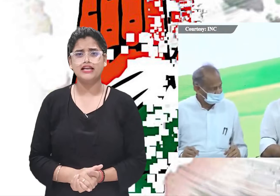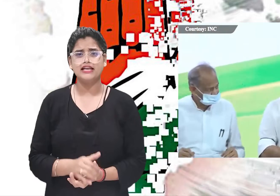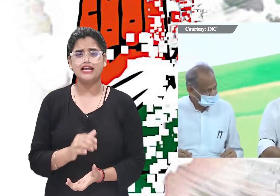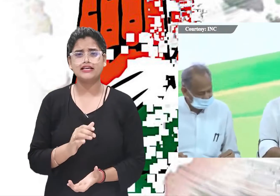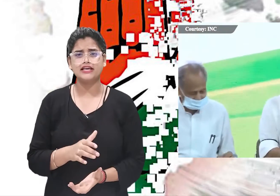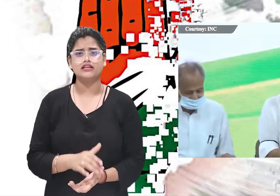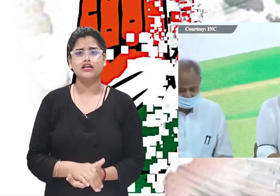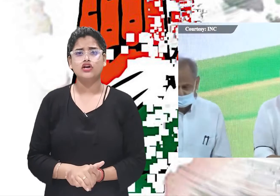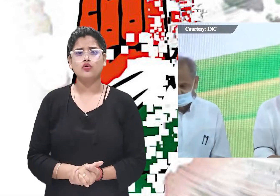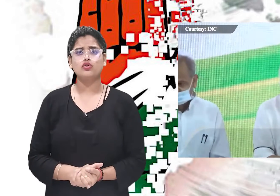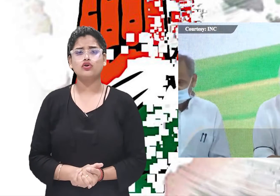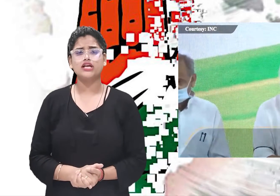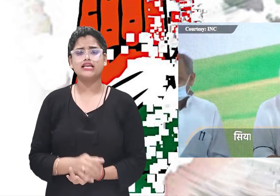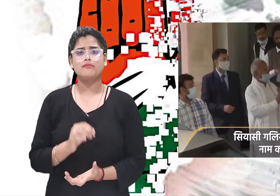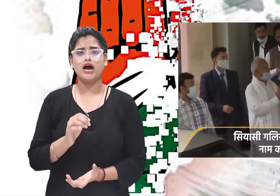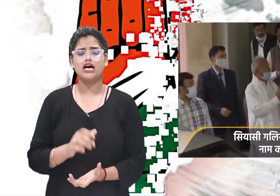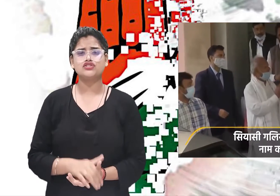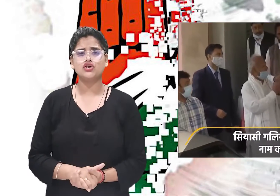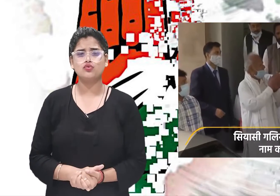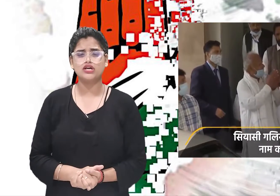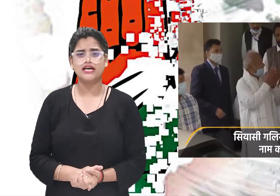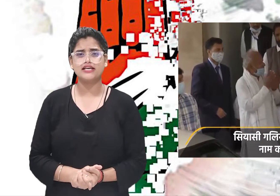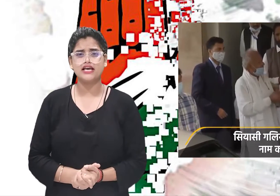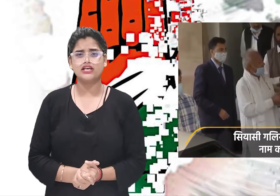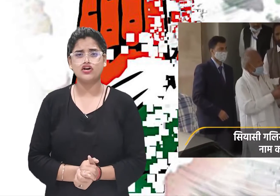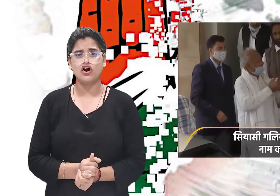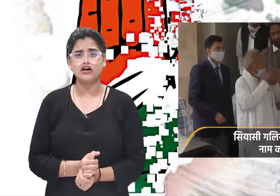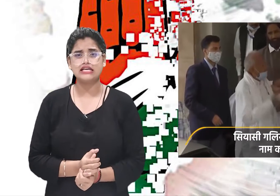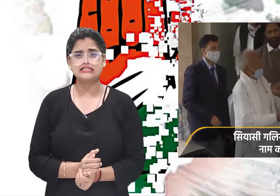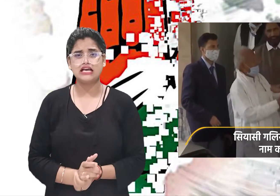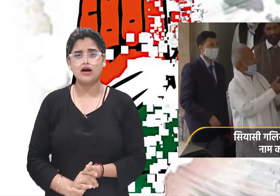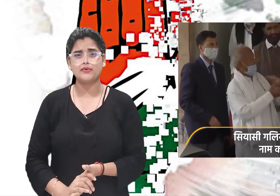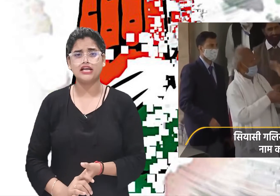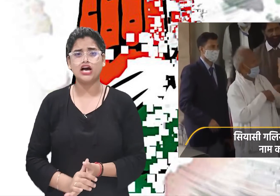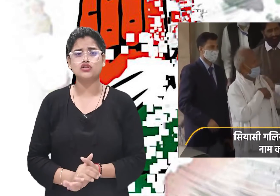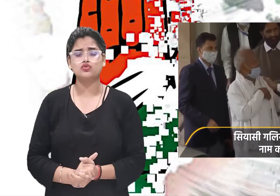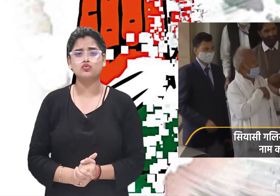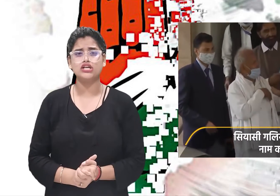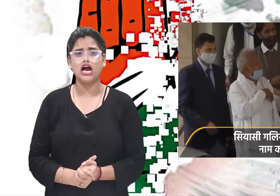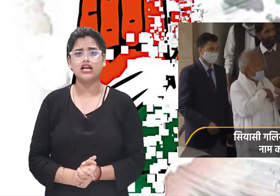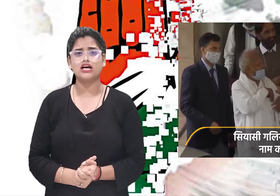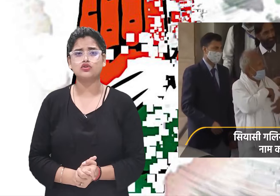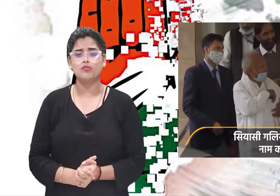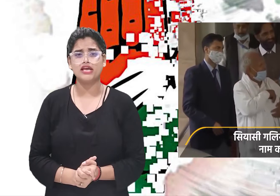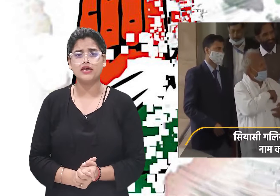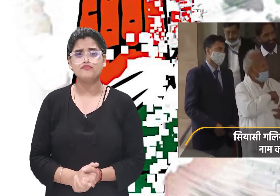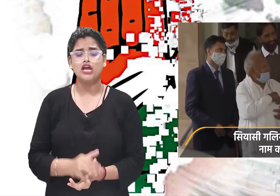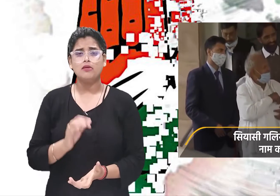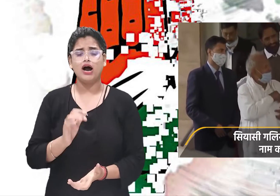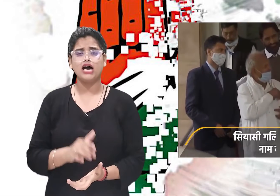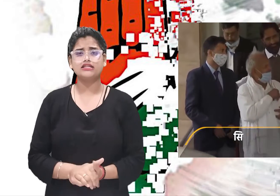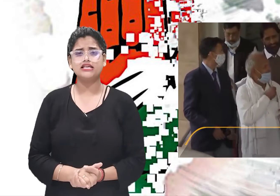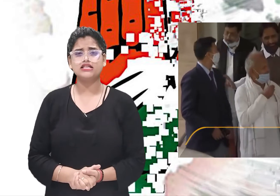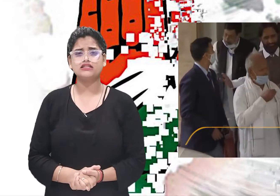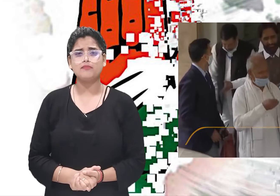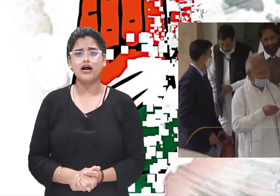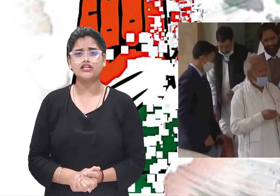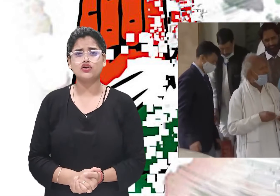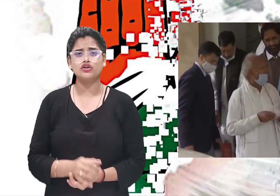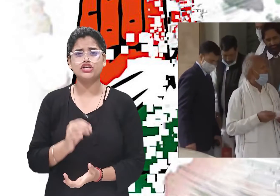लेकिन उन्होंने यह बात जरूर कही है की कांग्रेस के अपने अंदरूनी हालातो में भारतीय जनता पार्टी को